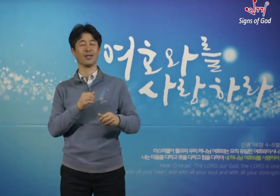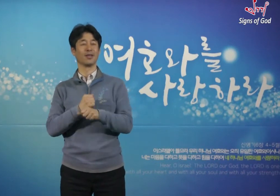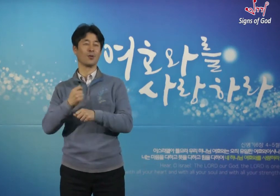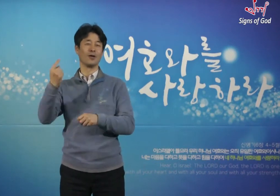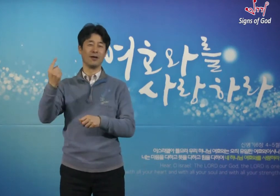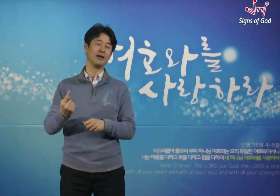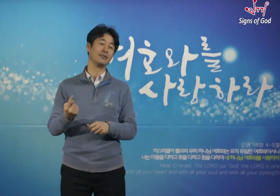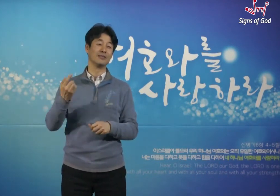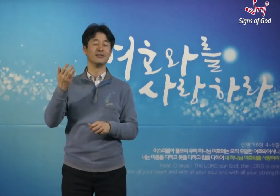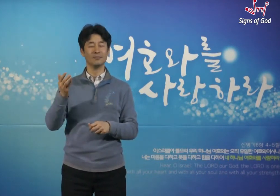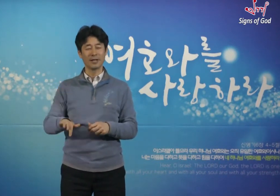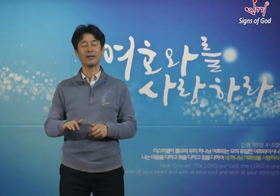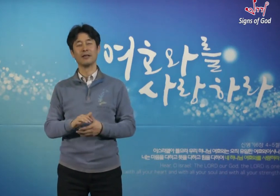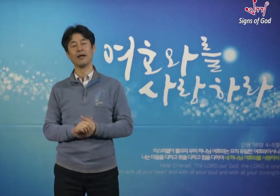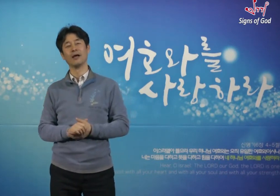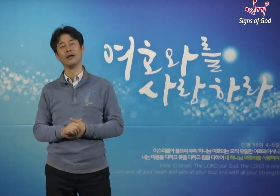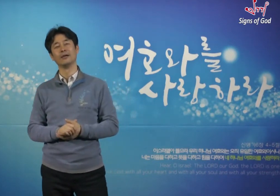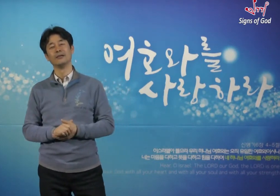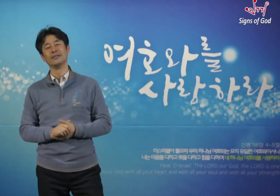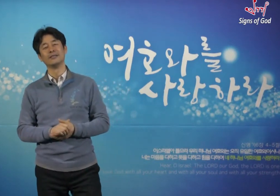인도해 주셨습니다.